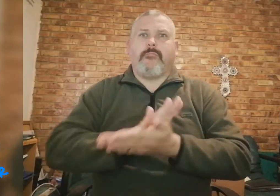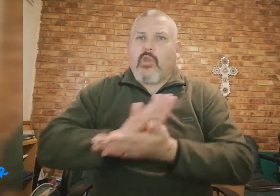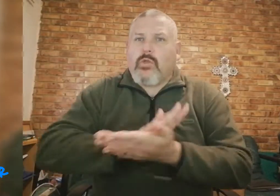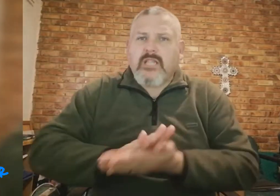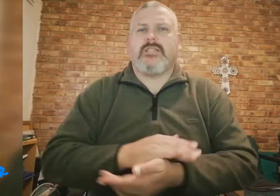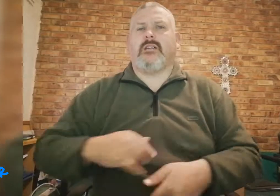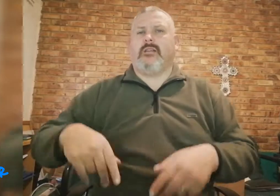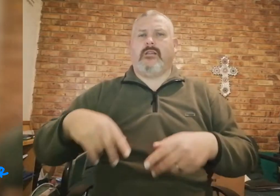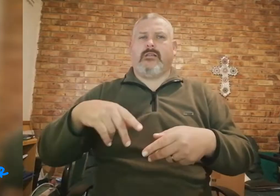met die beste